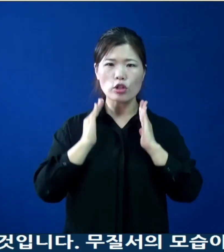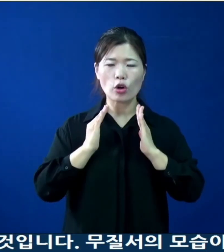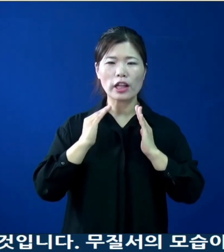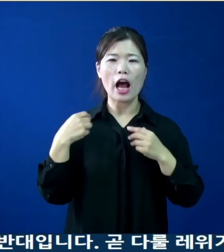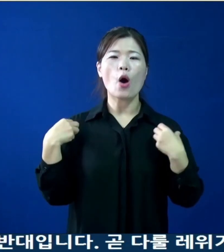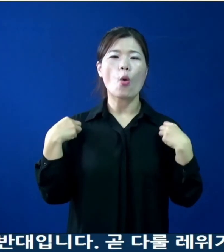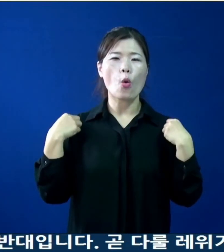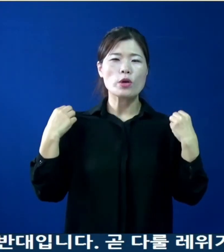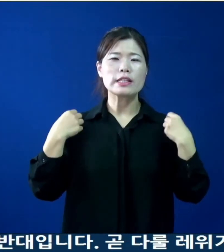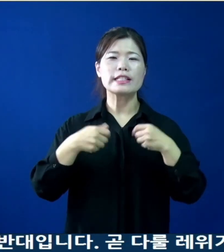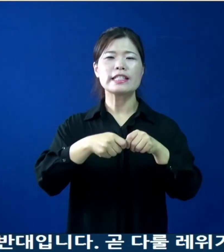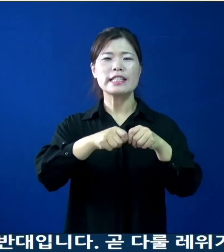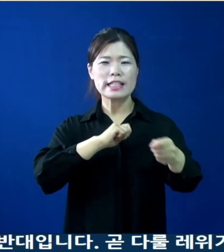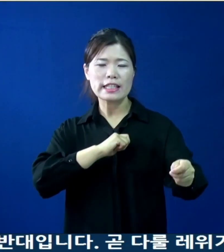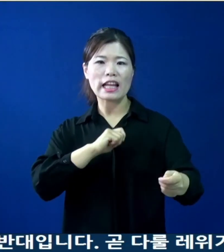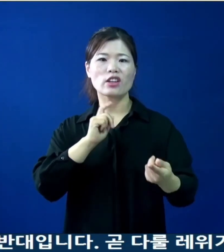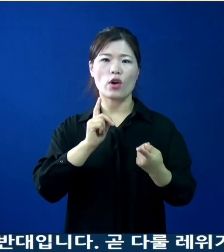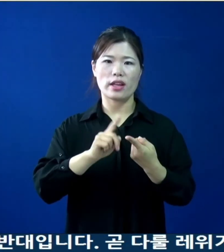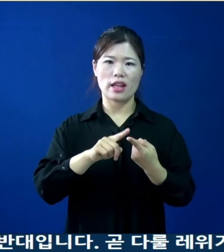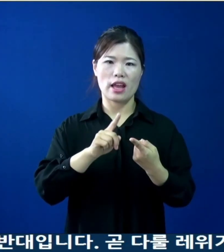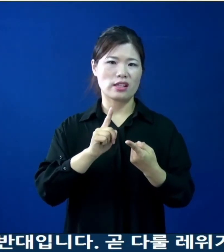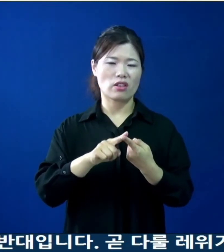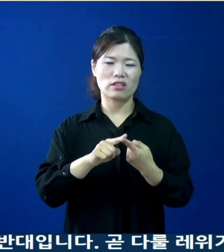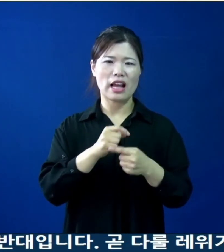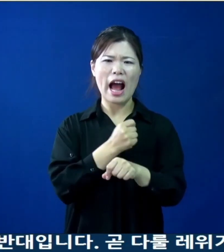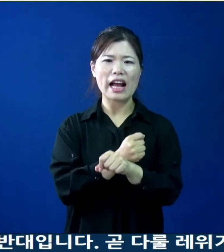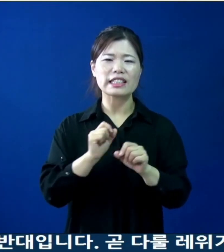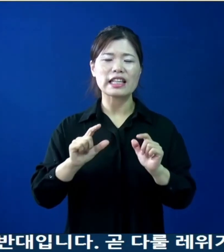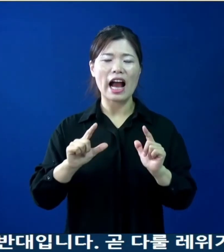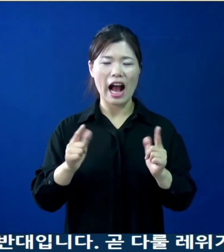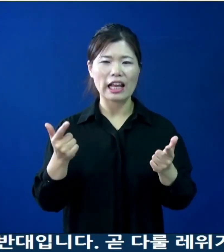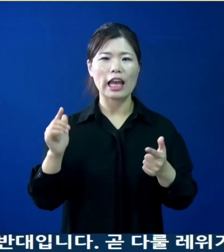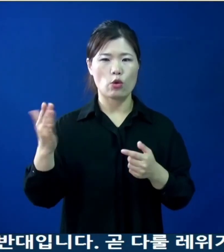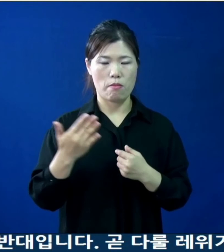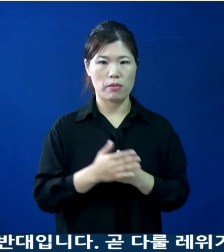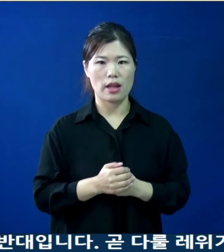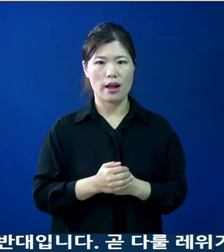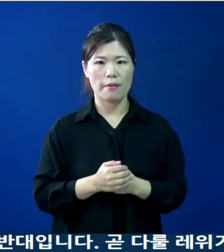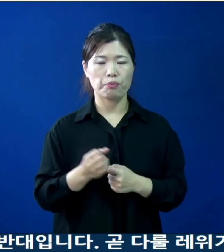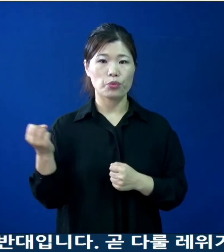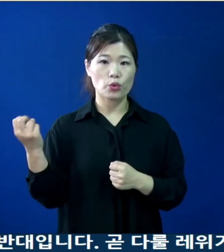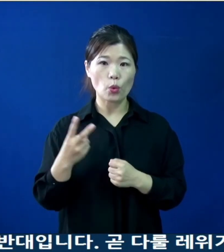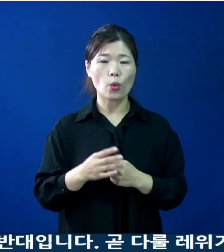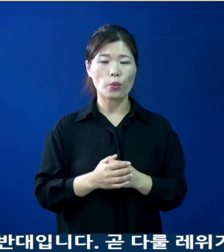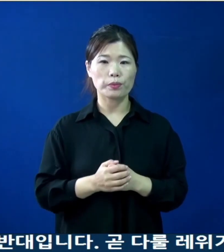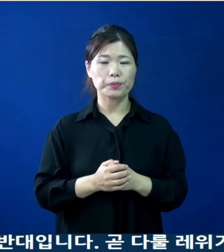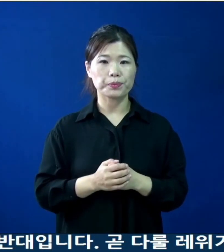방치를 하는 일은 일어나지 않는다는 것이죠. 두 번째,